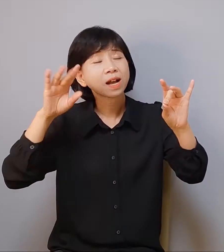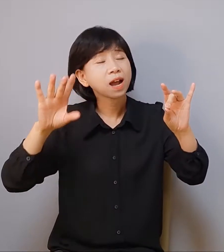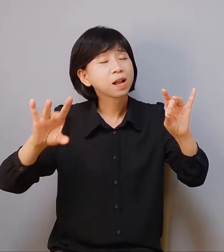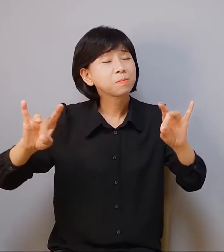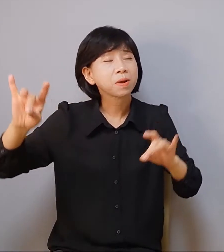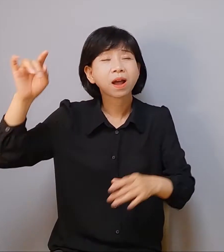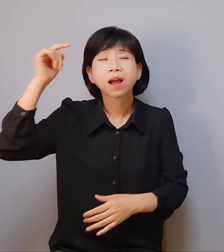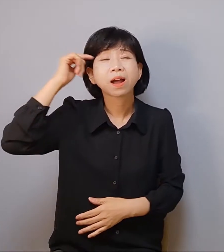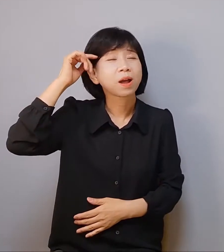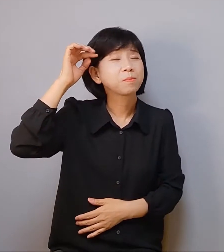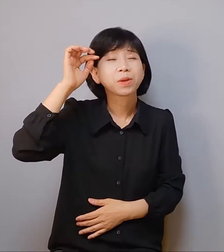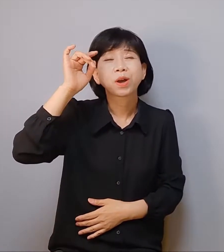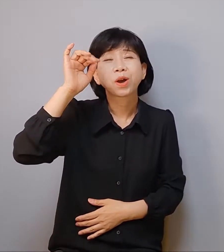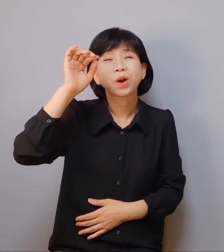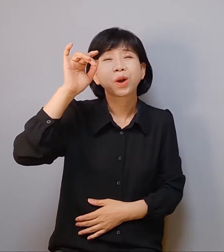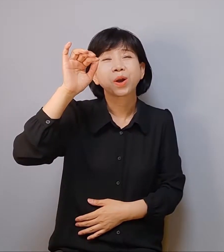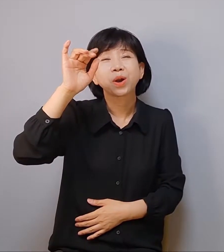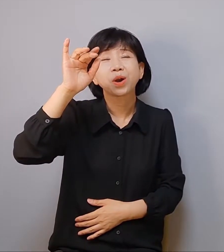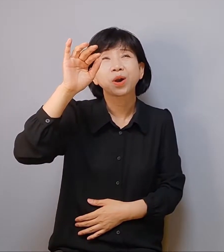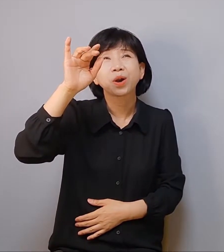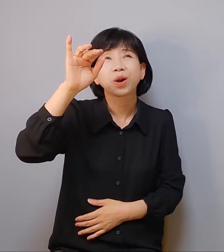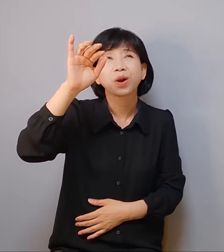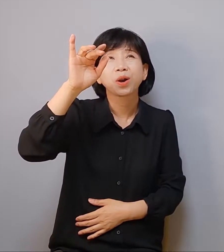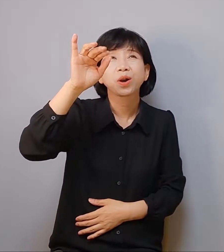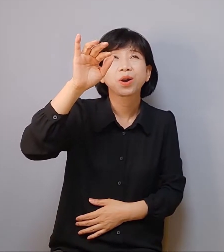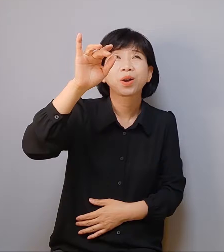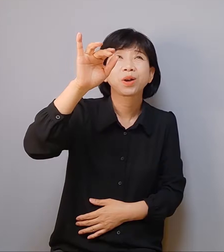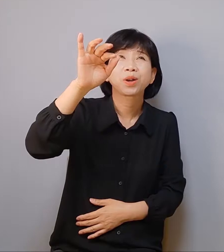여호와를 갈망하며